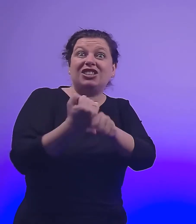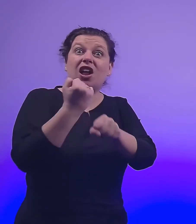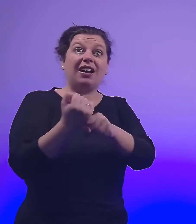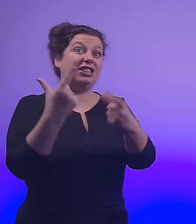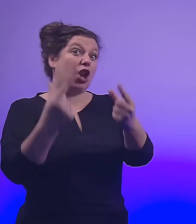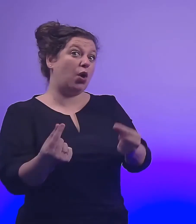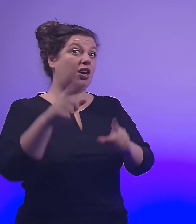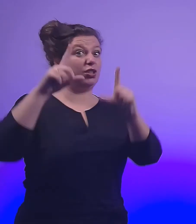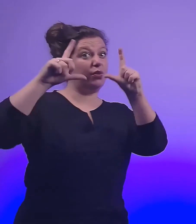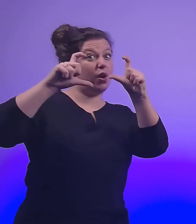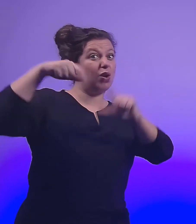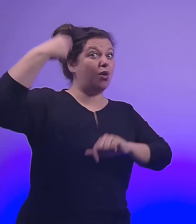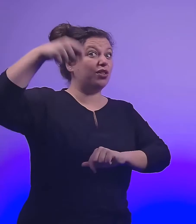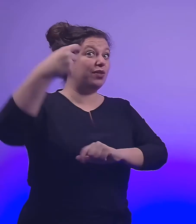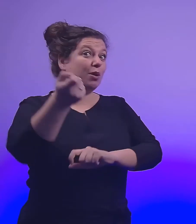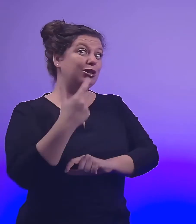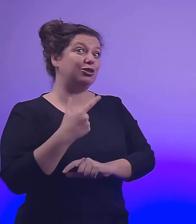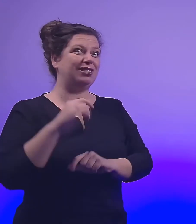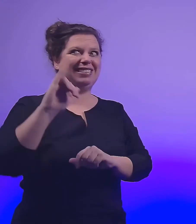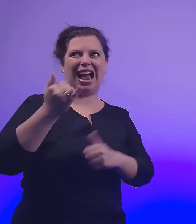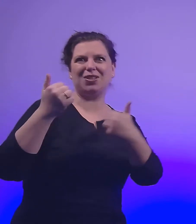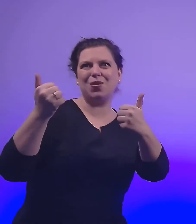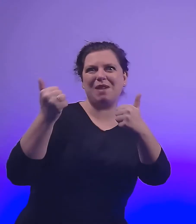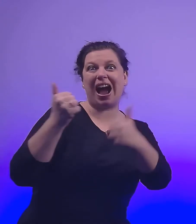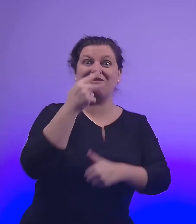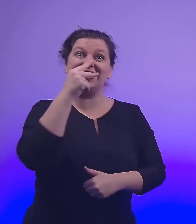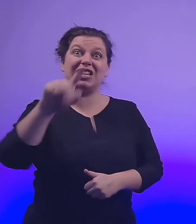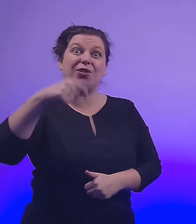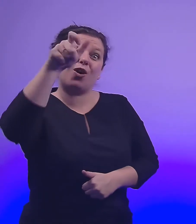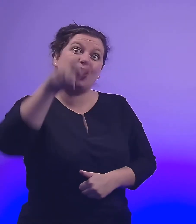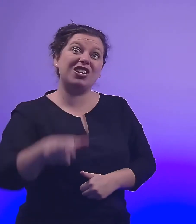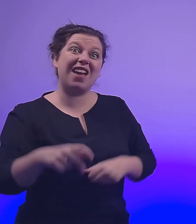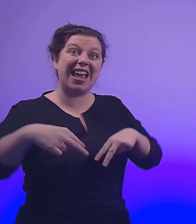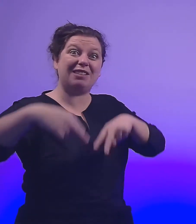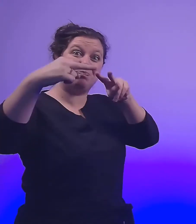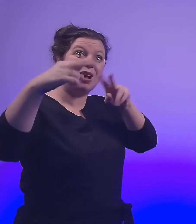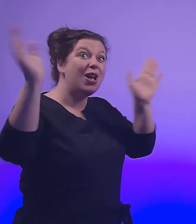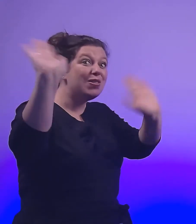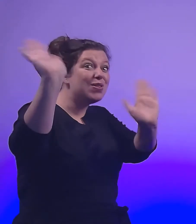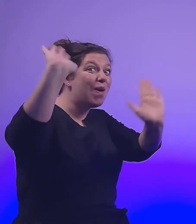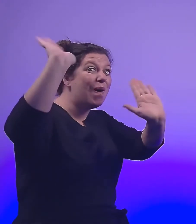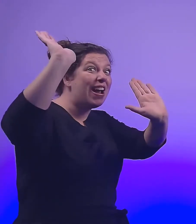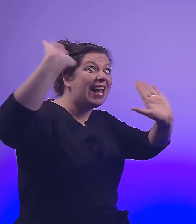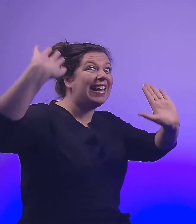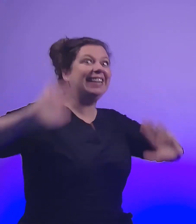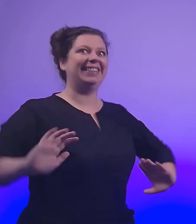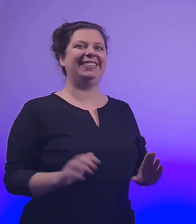of een filmpje. Ja, super gaaf. Zien we je volgende week weer. Doei. Doei.